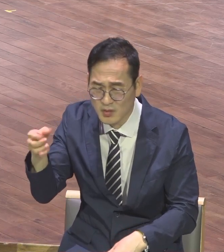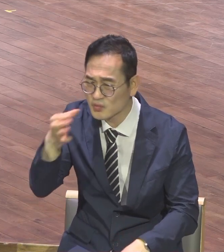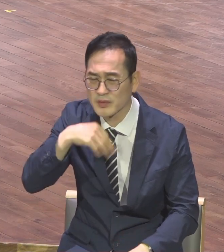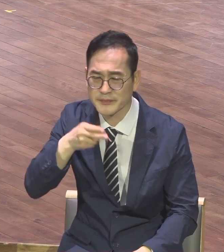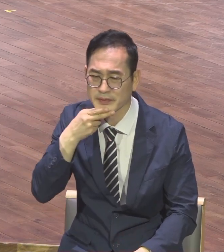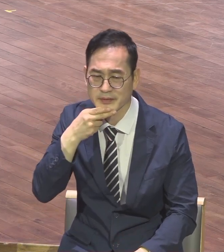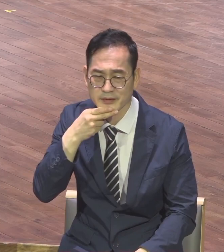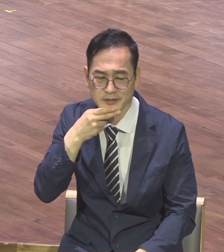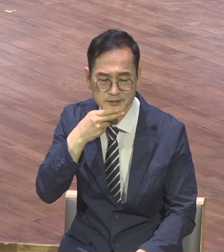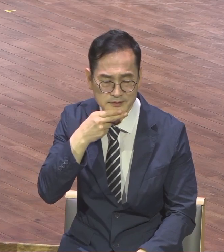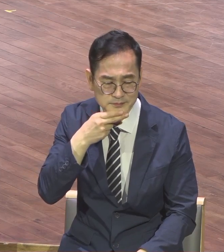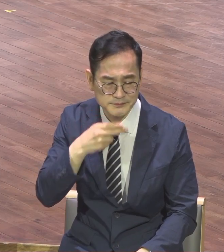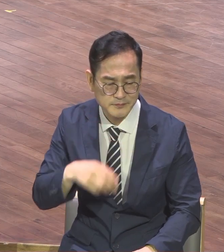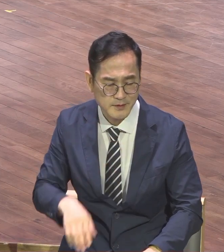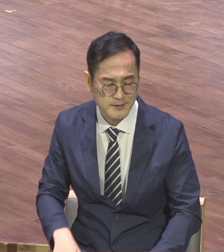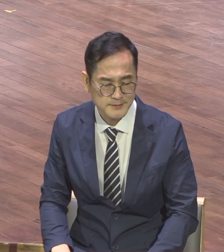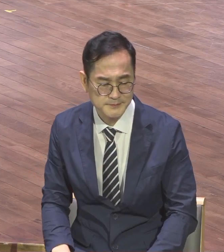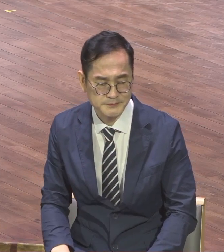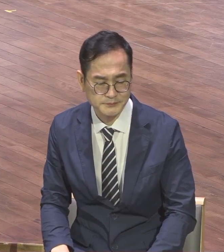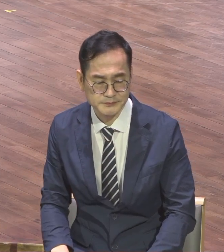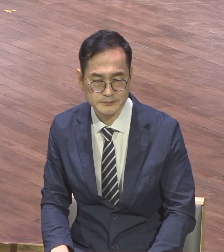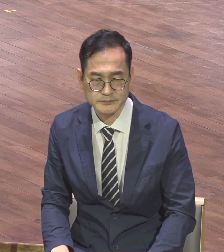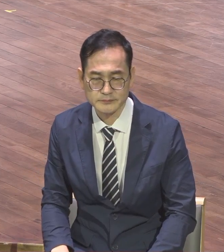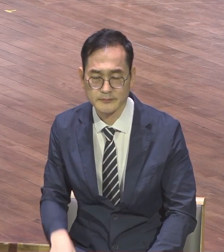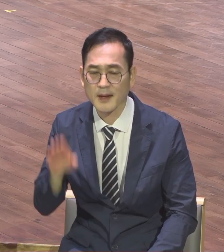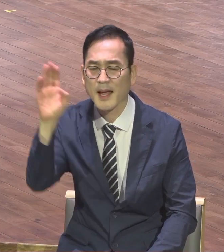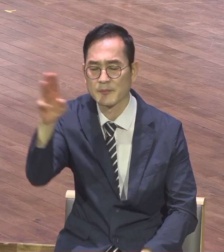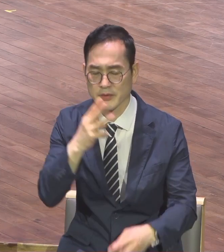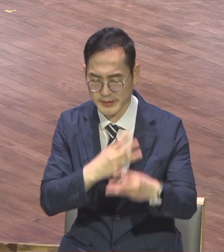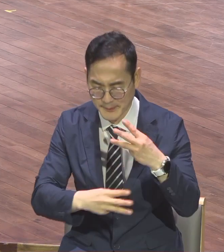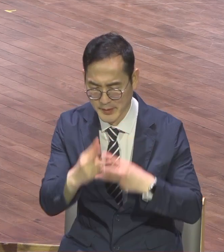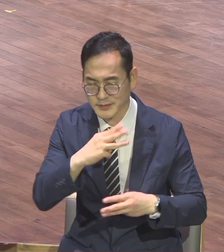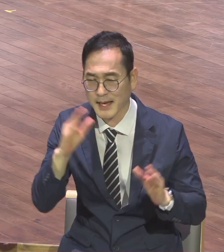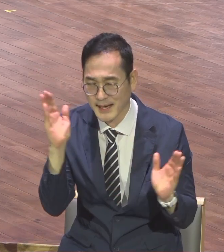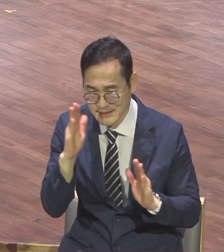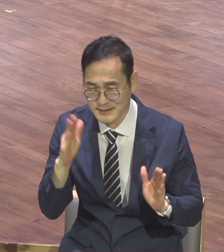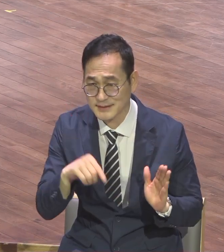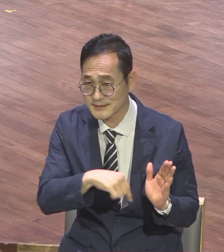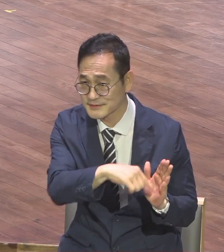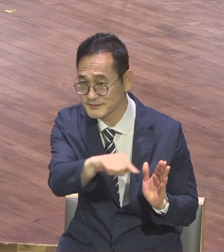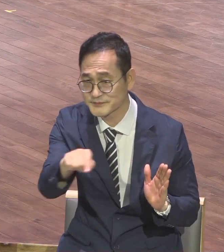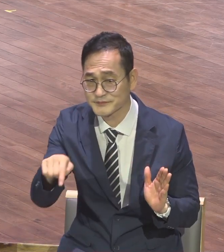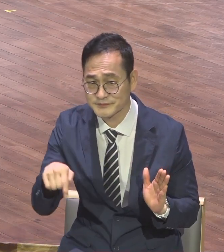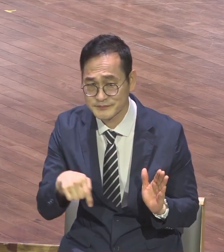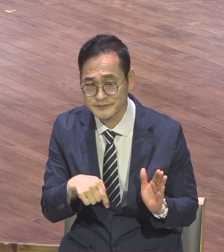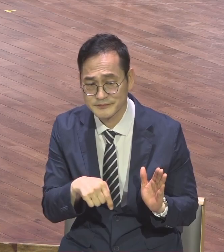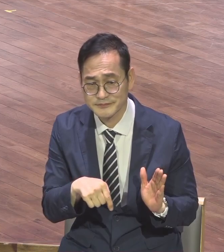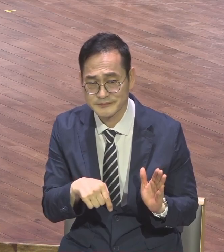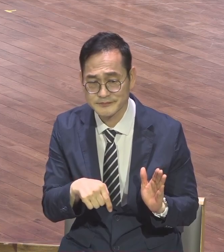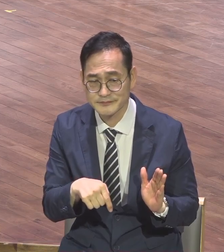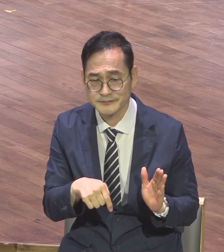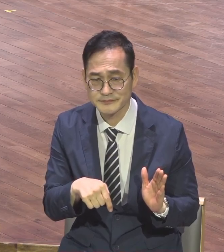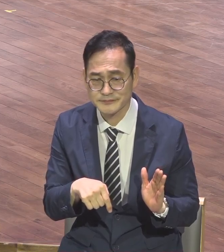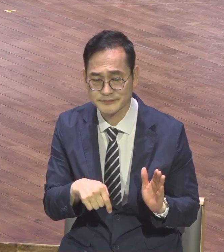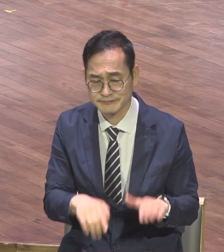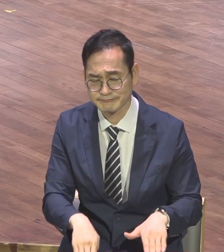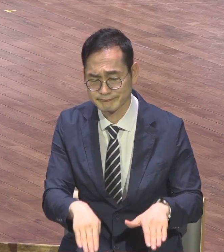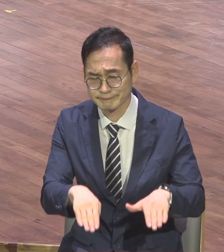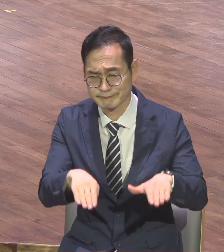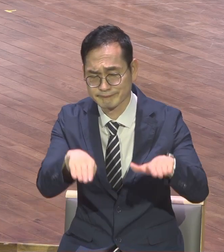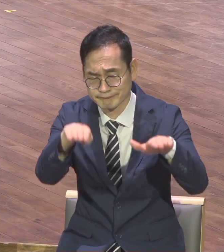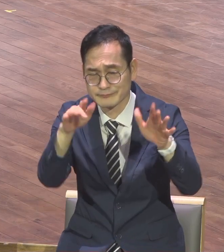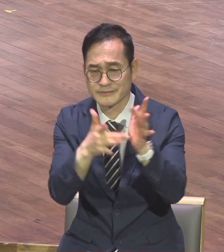앞으로 검토 시대를 맞이해서 렘넌트들 더 확실하게 우리 아이들은 삶 서밋으로 자라게 될